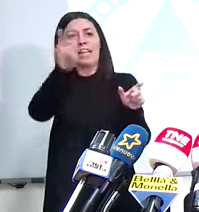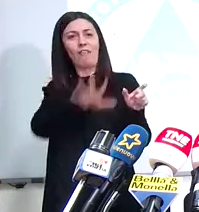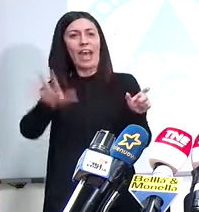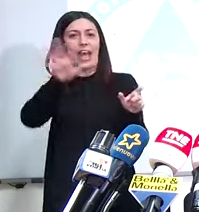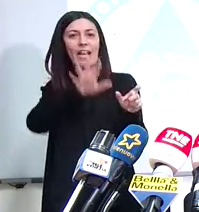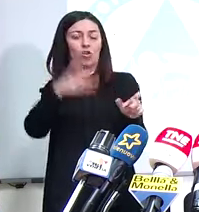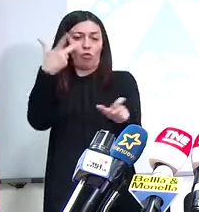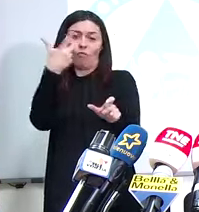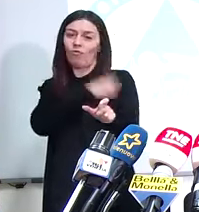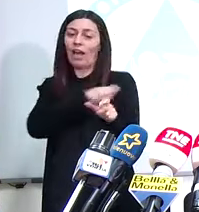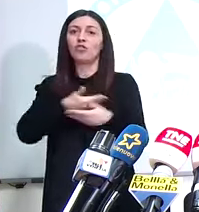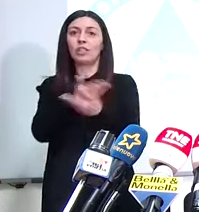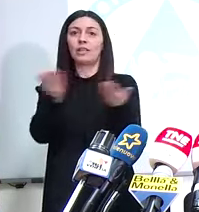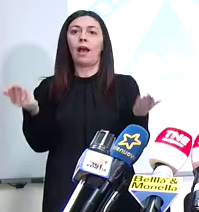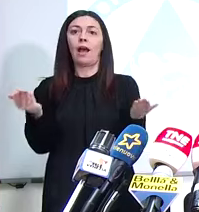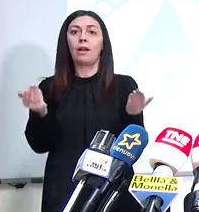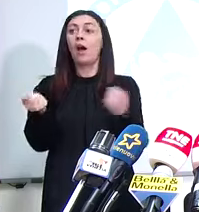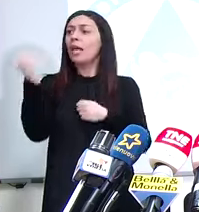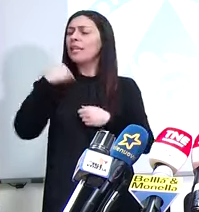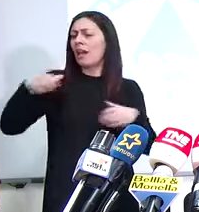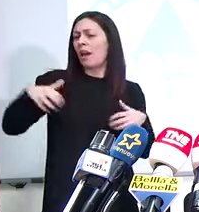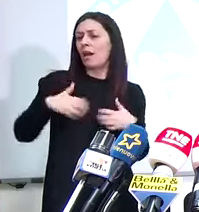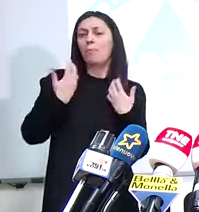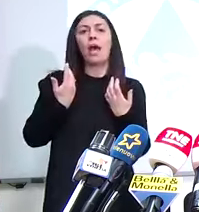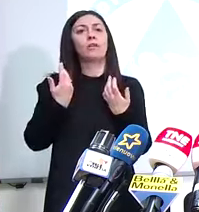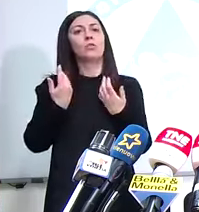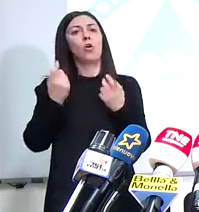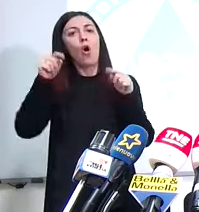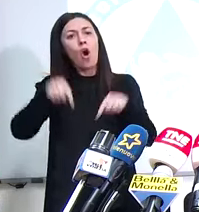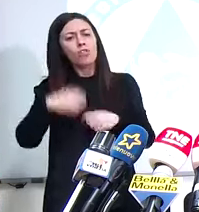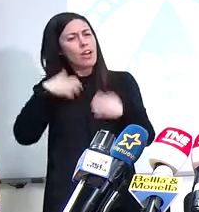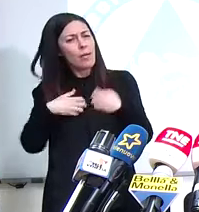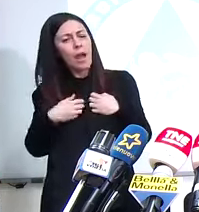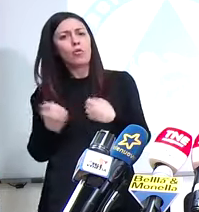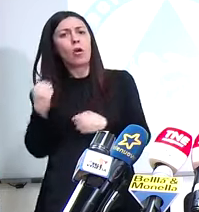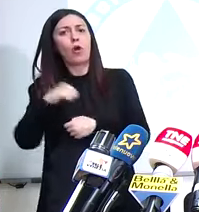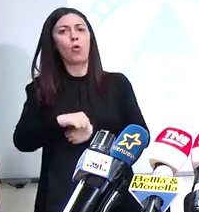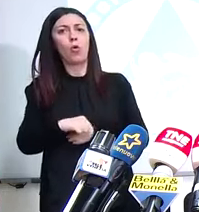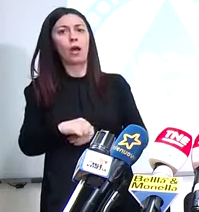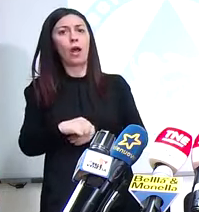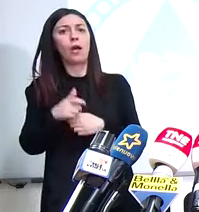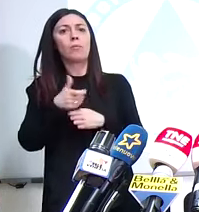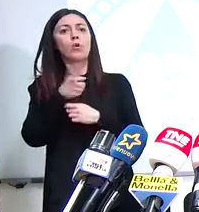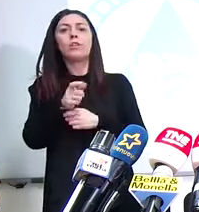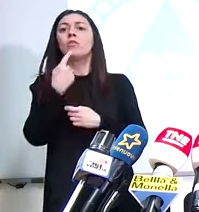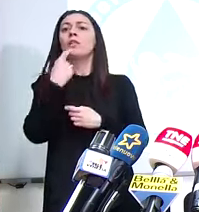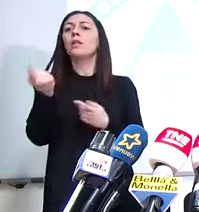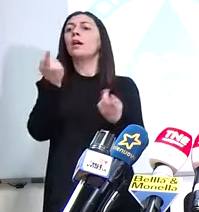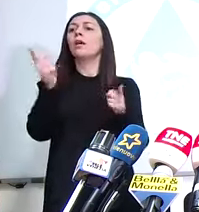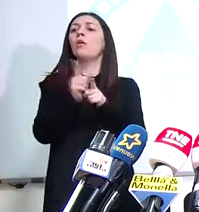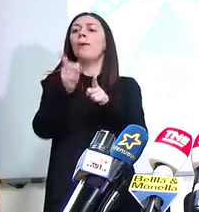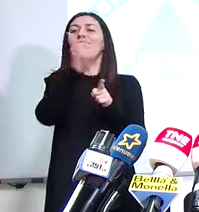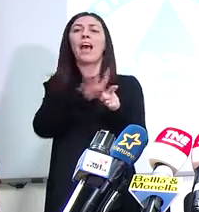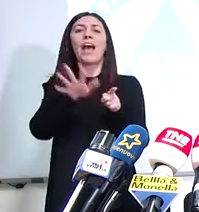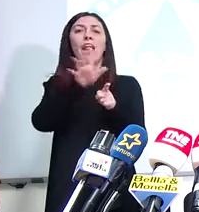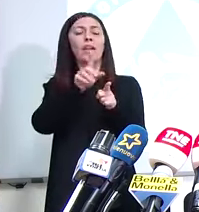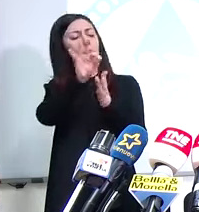sono arrabbiato e sono proprio arrabbiato oggi non si può dire che una fuga in avanti cioè un atto dovuto che noi dobbiamo fare